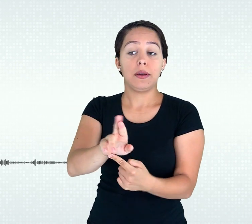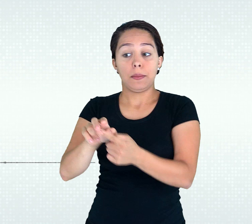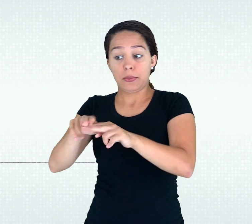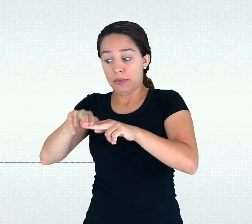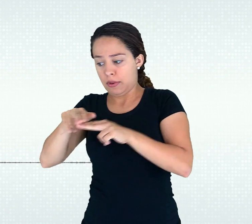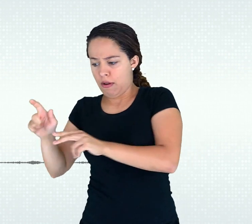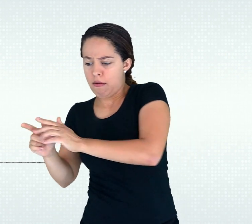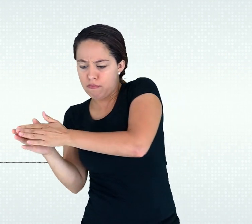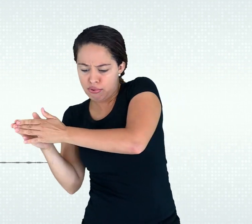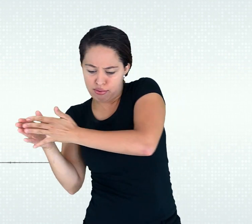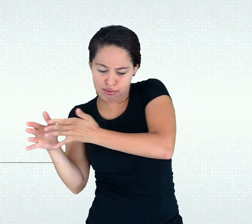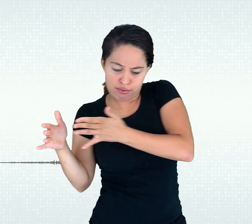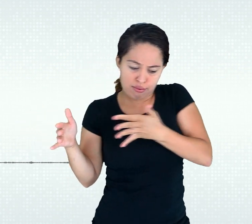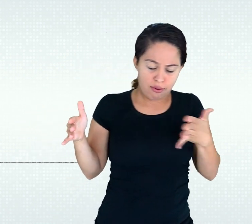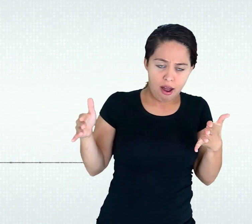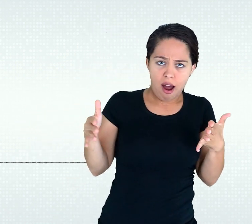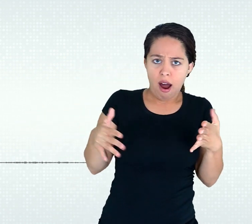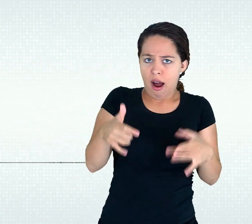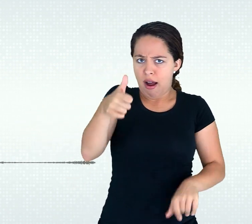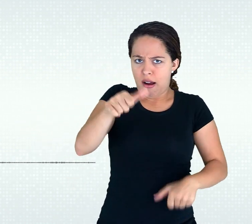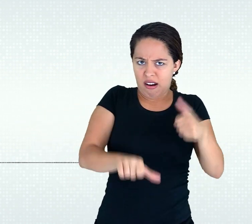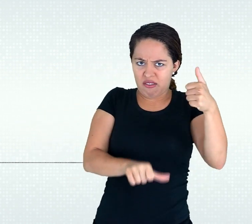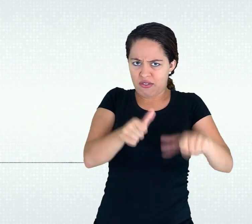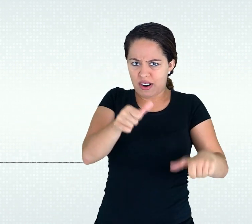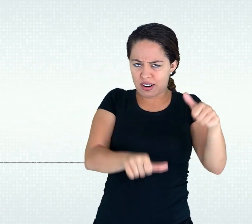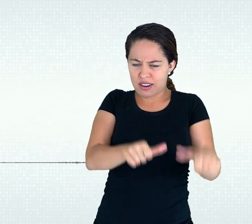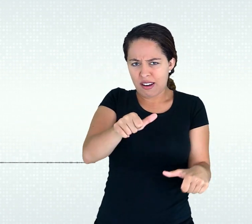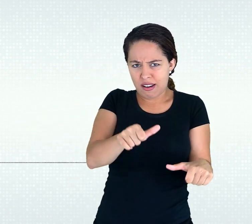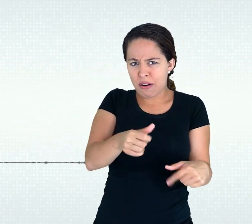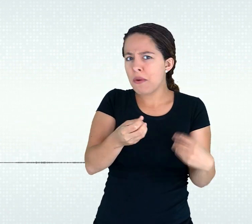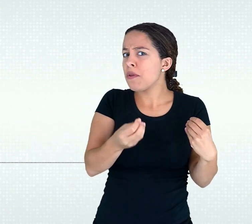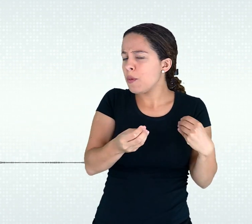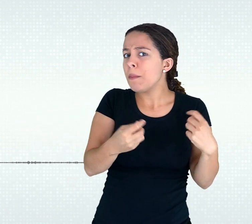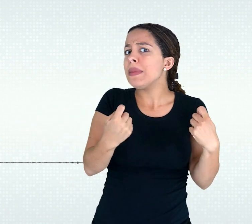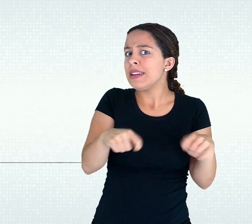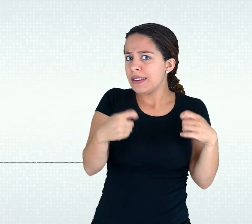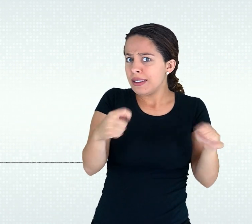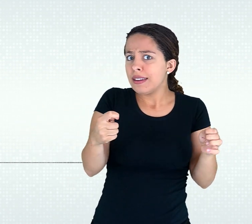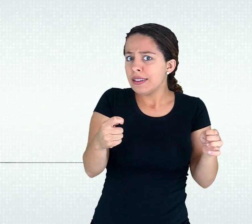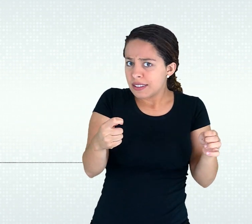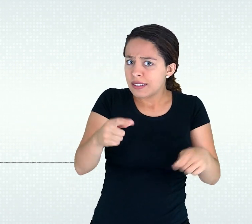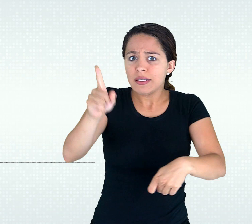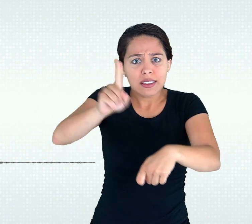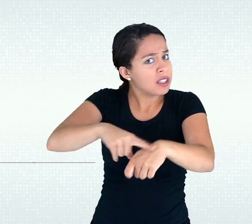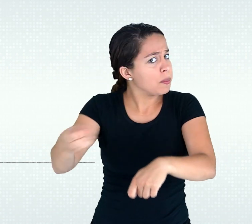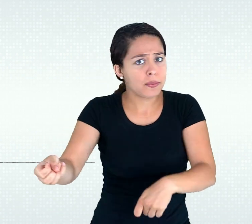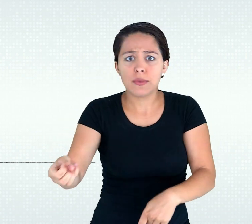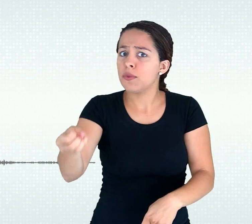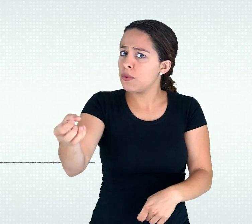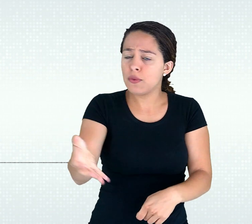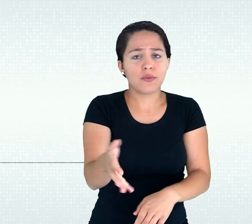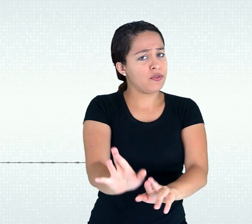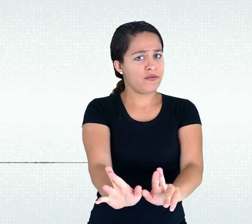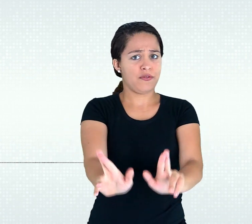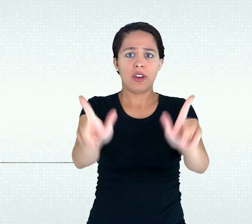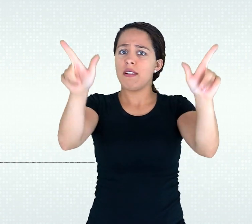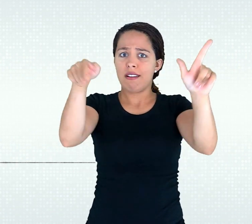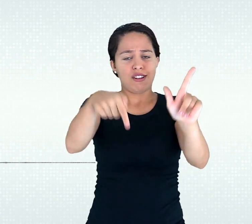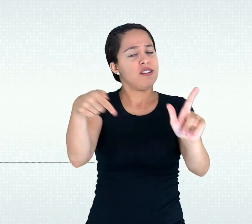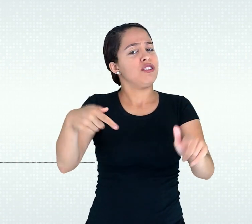reavaliar sem antes disponibilizar novo espaço tempo para isso tudos tampouco é